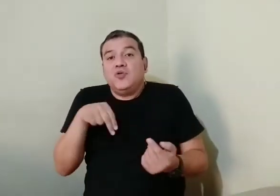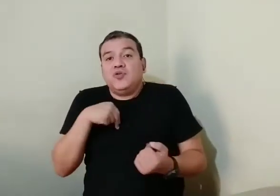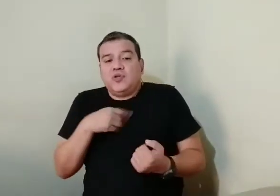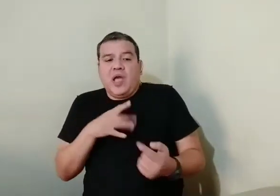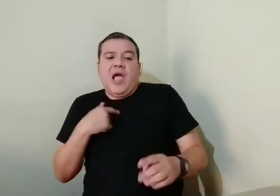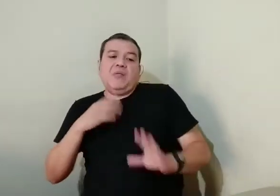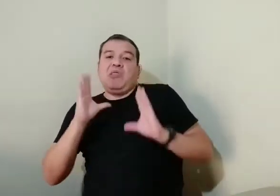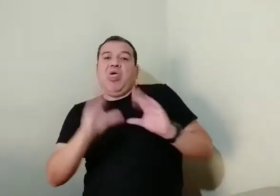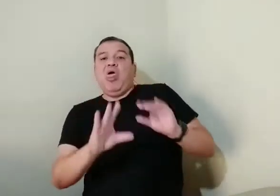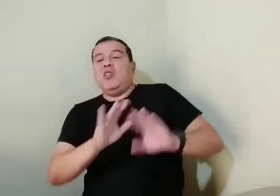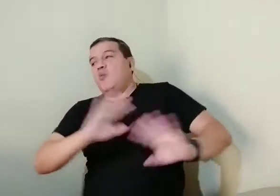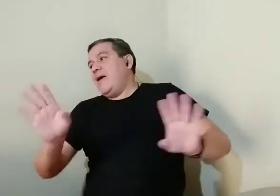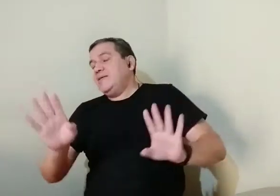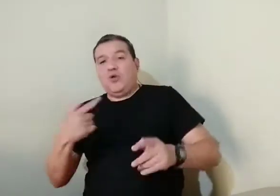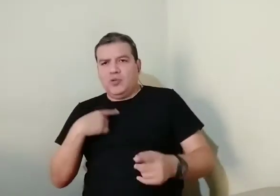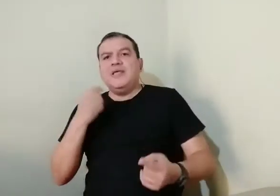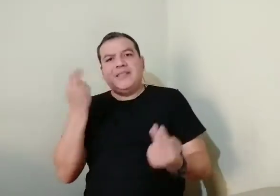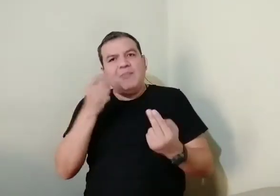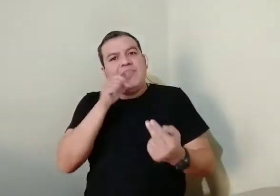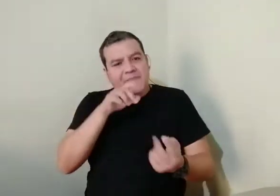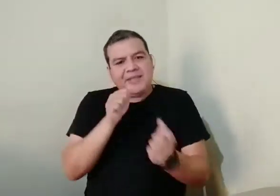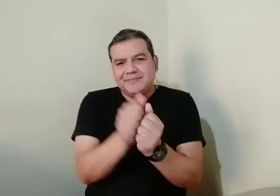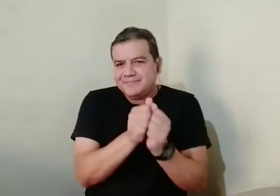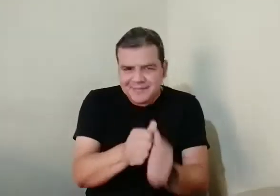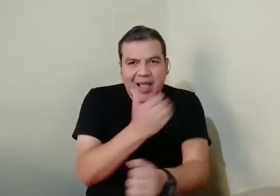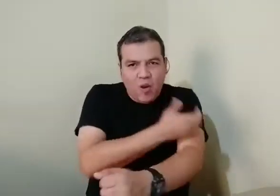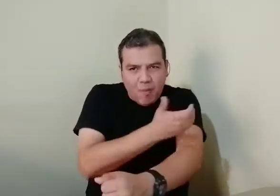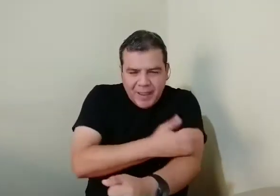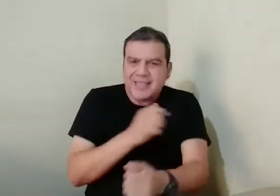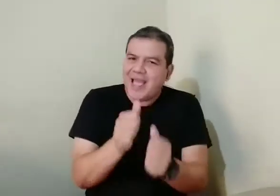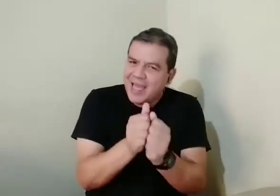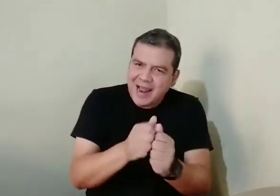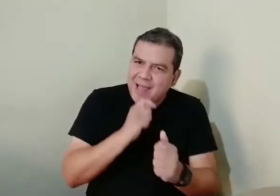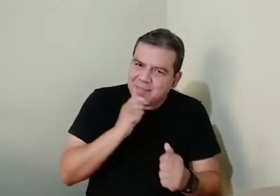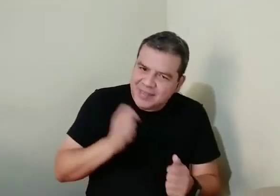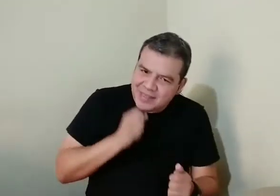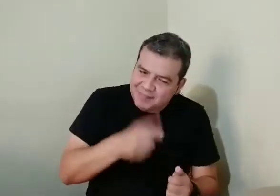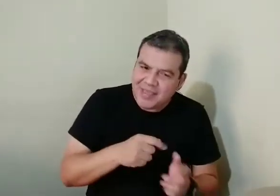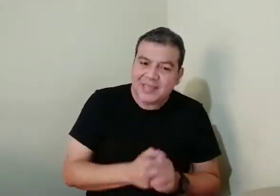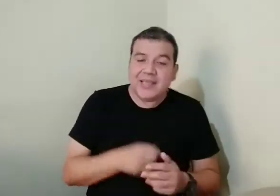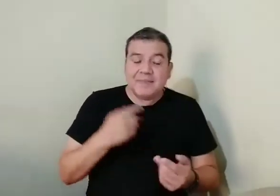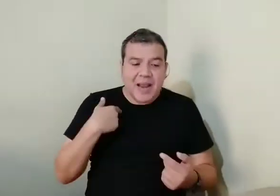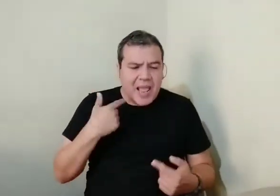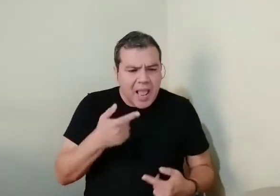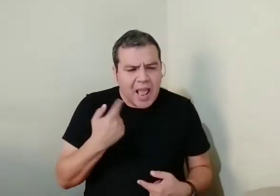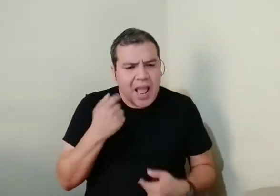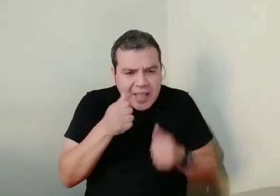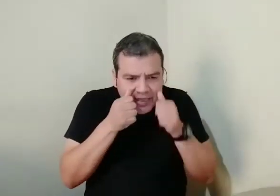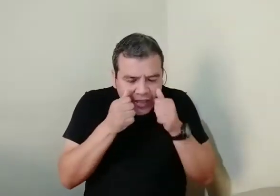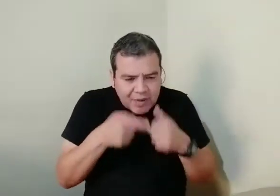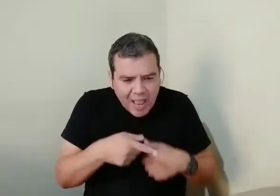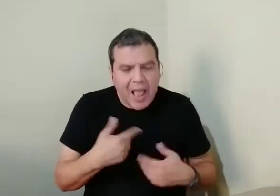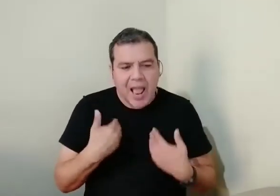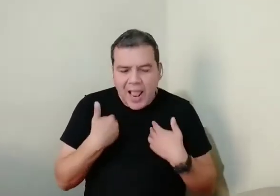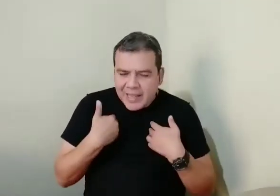para poder beneficiarlos más eficazmente, dice el libro La Educación en la página